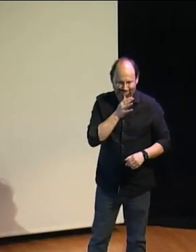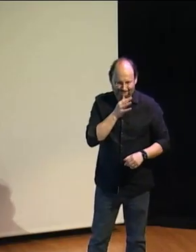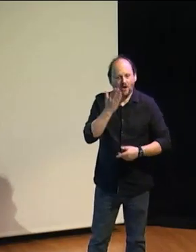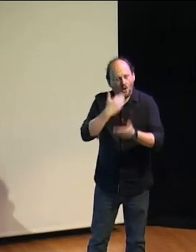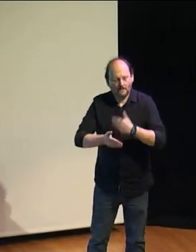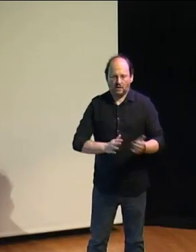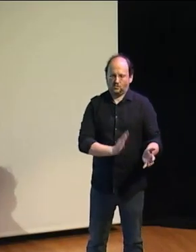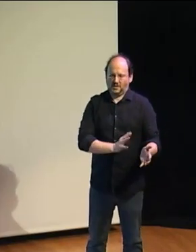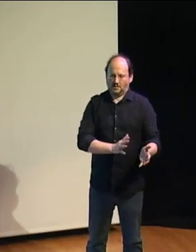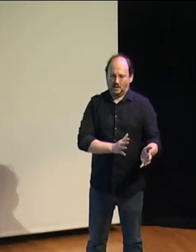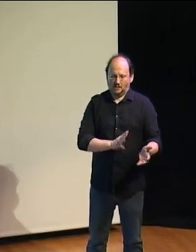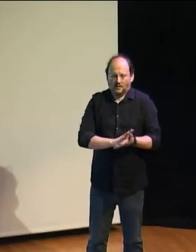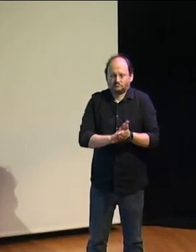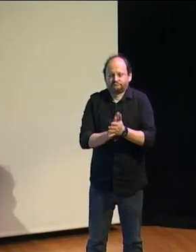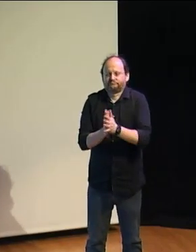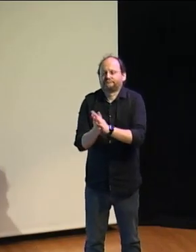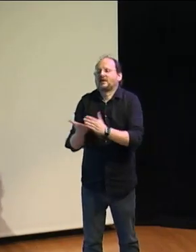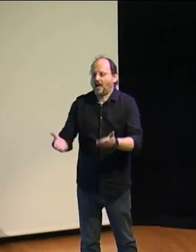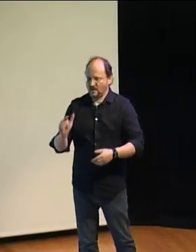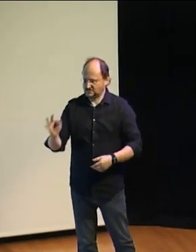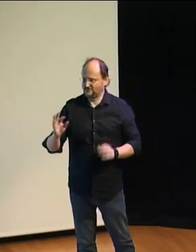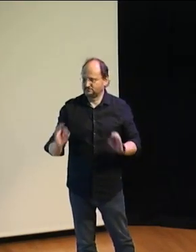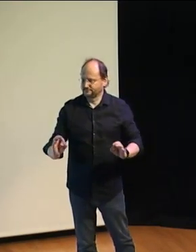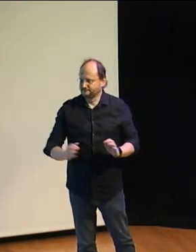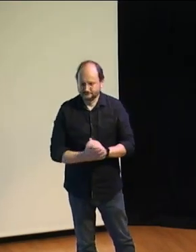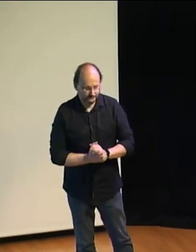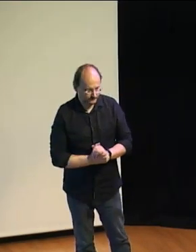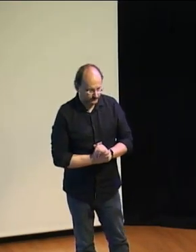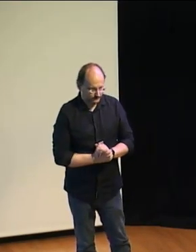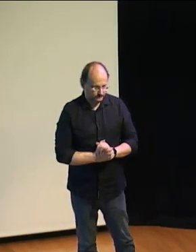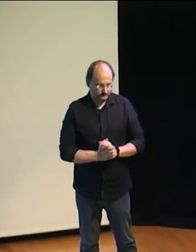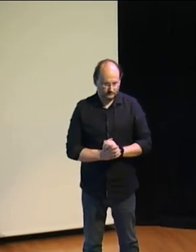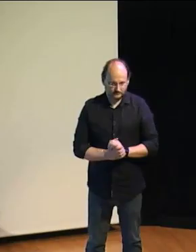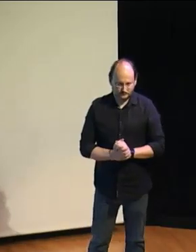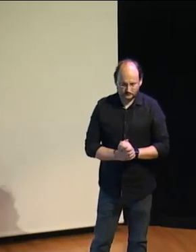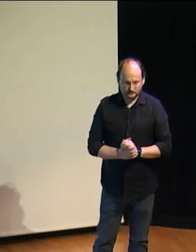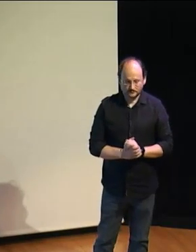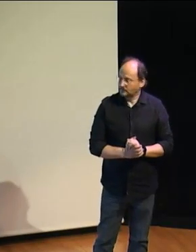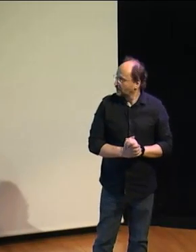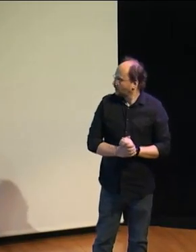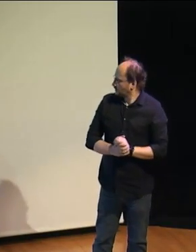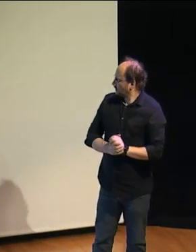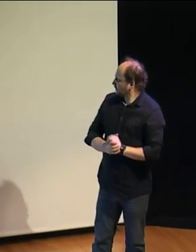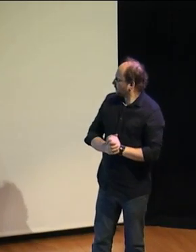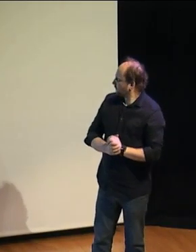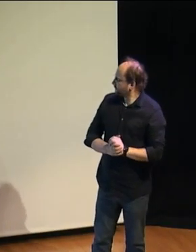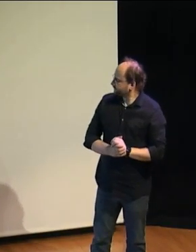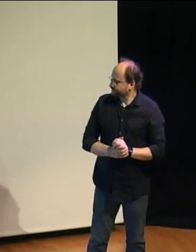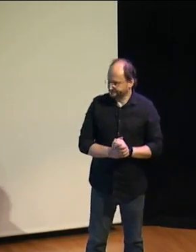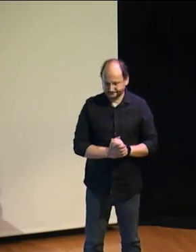À l'époque, en 1700, on ne parlait pas de la LSF, on parlait le noéto-malalien. Et maintenant, on peut dire qu'on s'exprime en LSF.